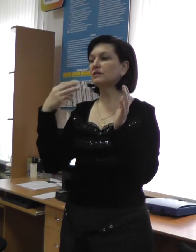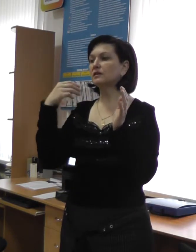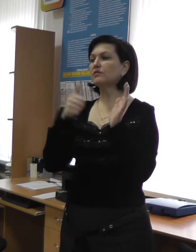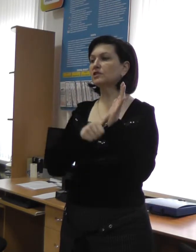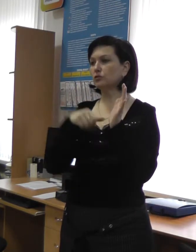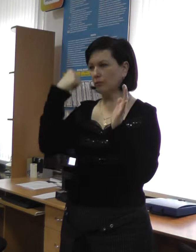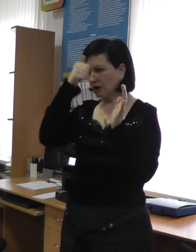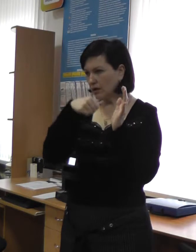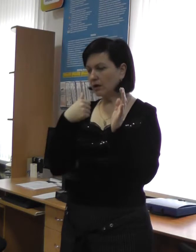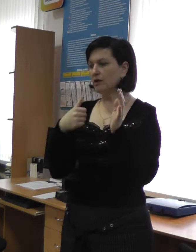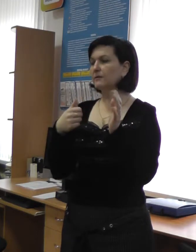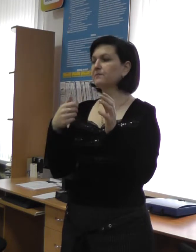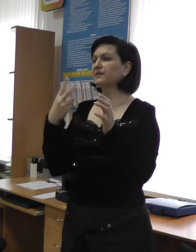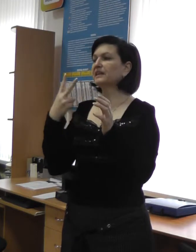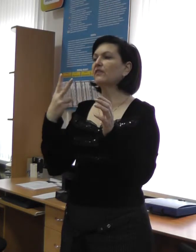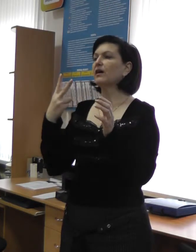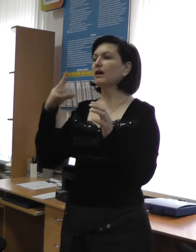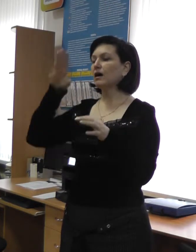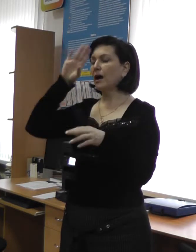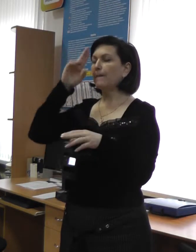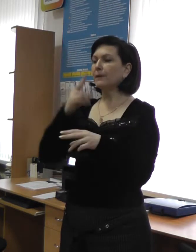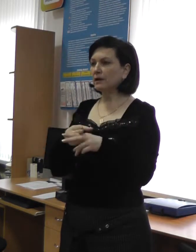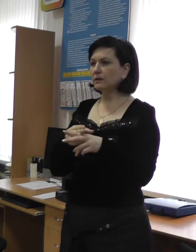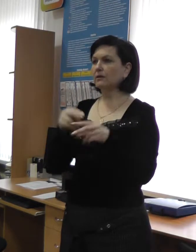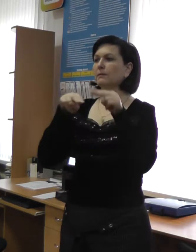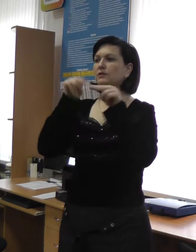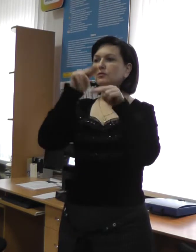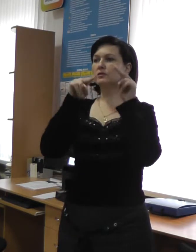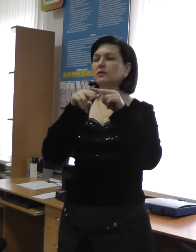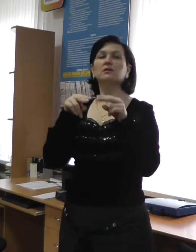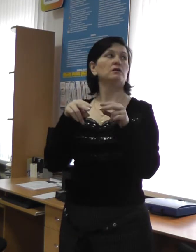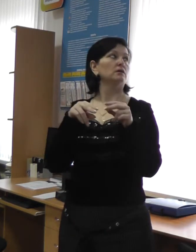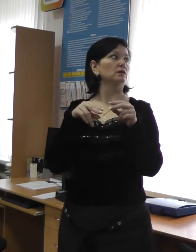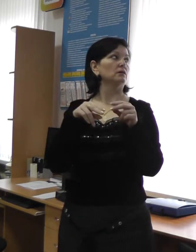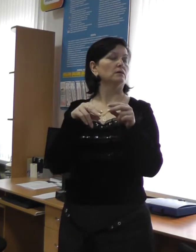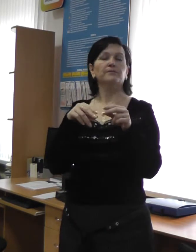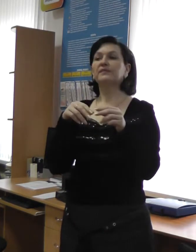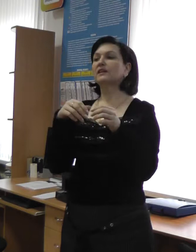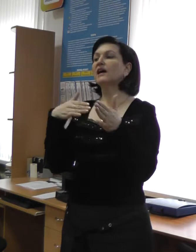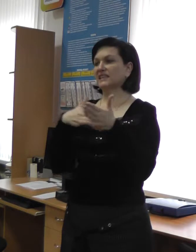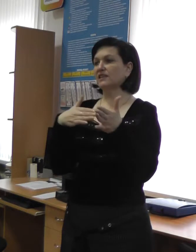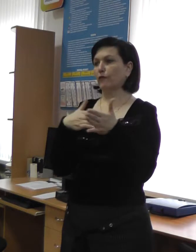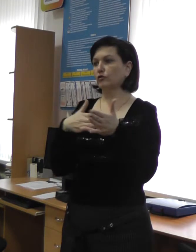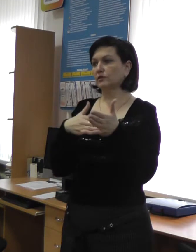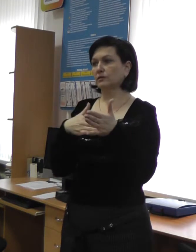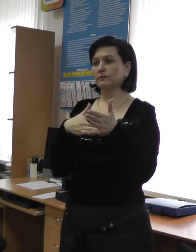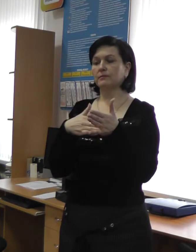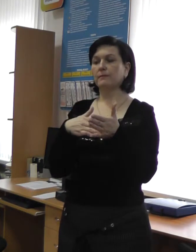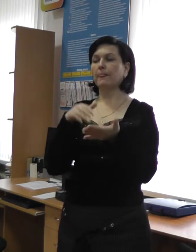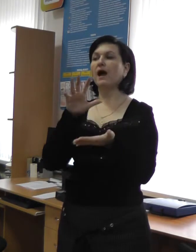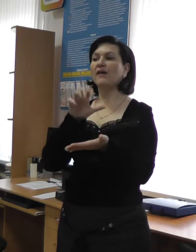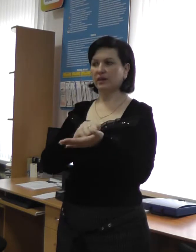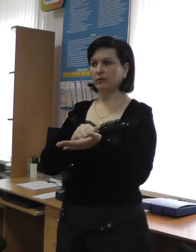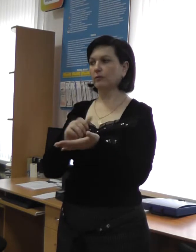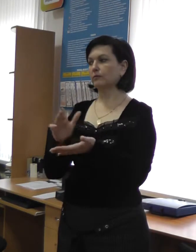1823-1826 годах братьями Бернардаци была сооружена казенная ресторация для кислых вод, которая сдавалась на